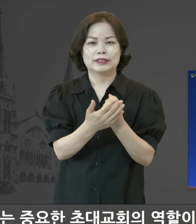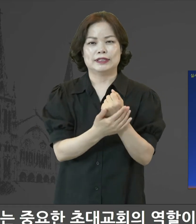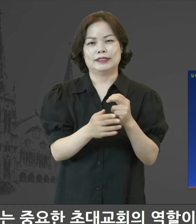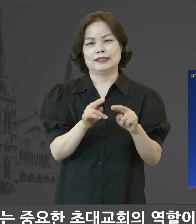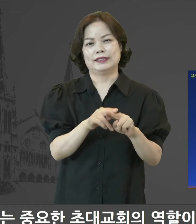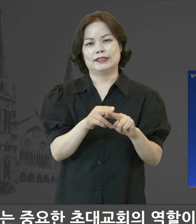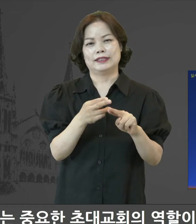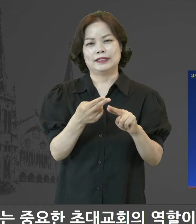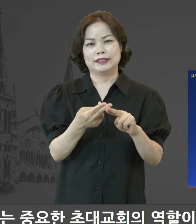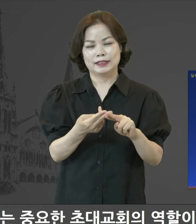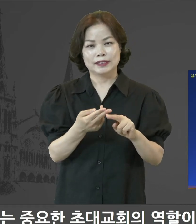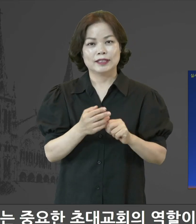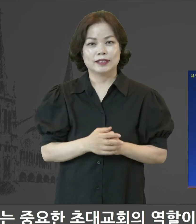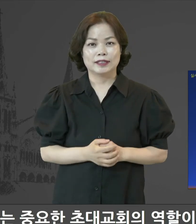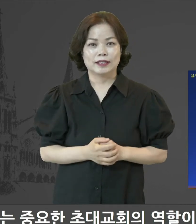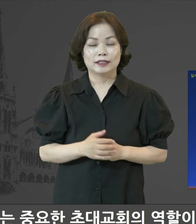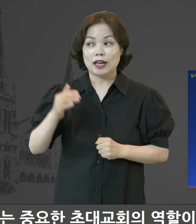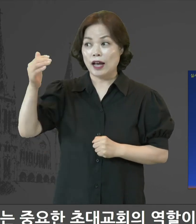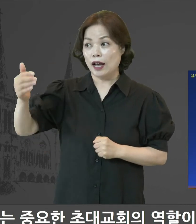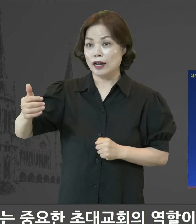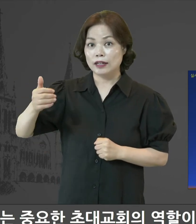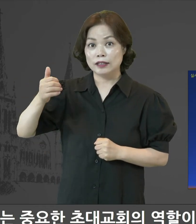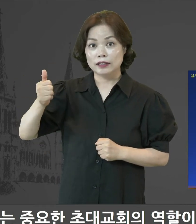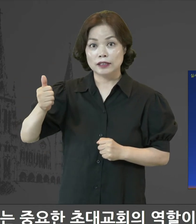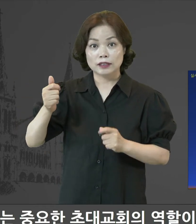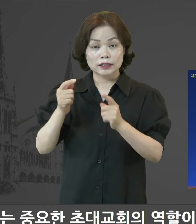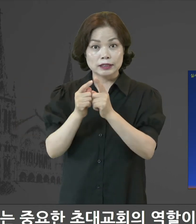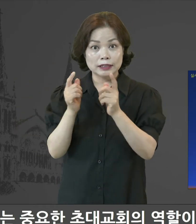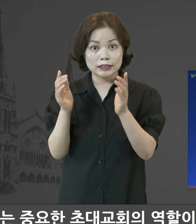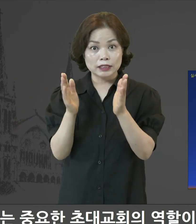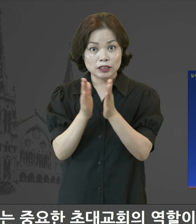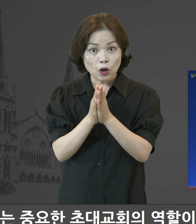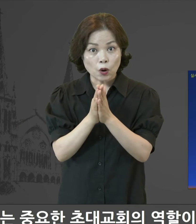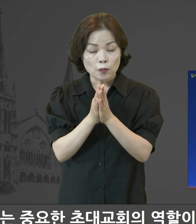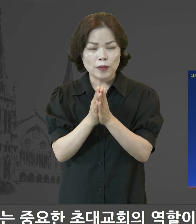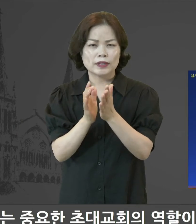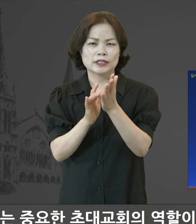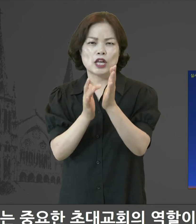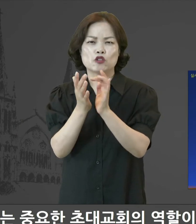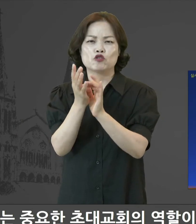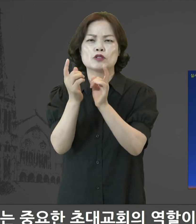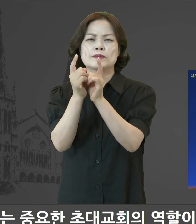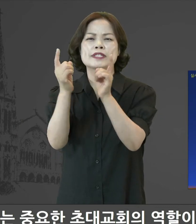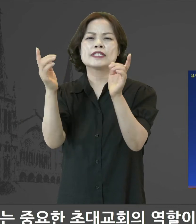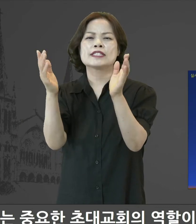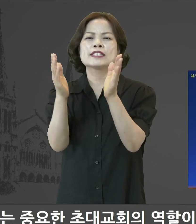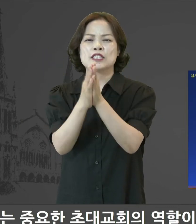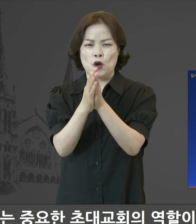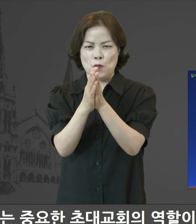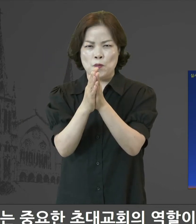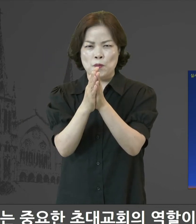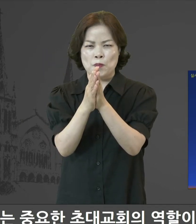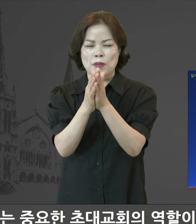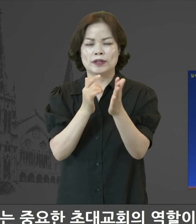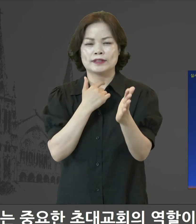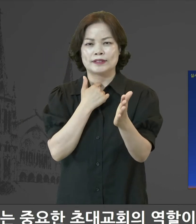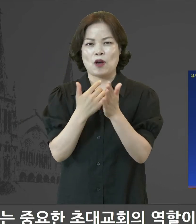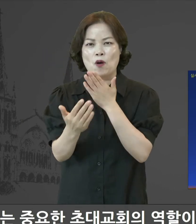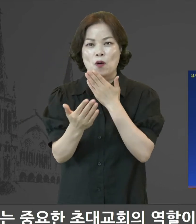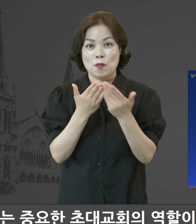은사는요, 하나님을 직접, 예수님을 직접